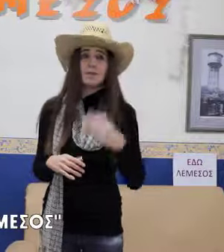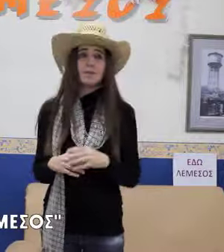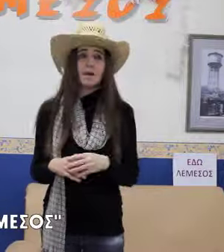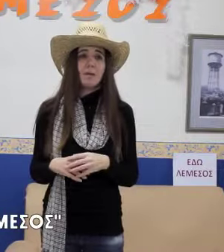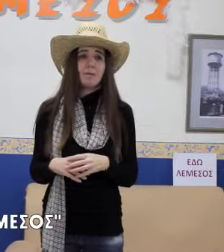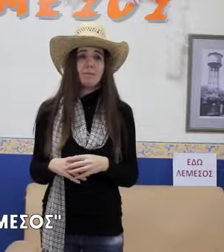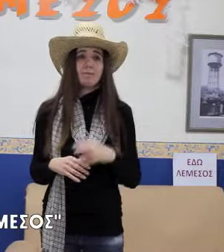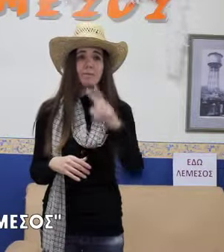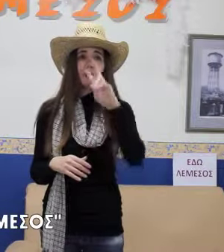25